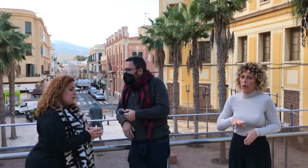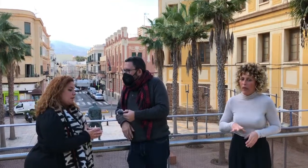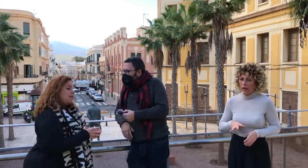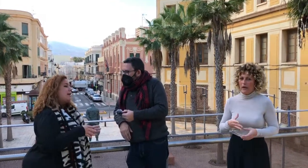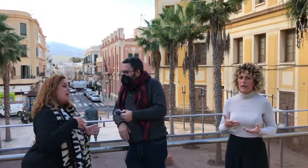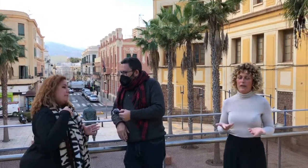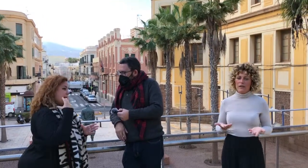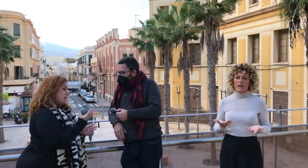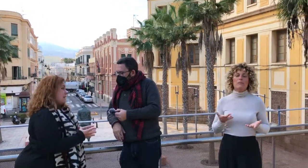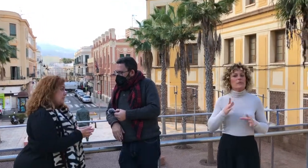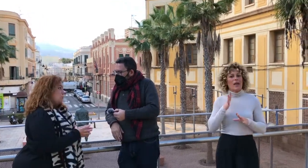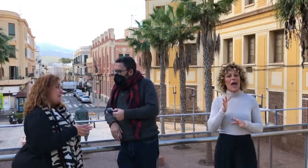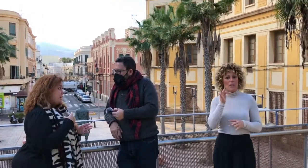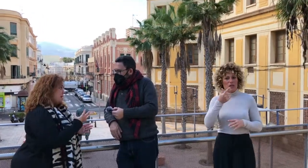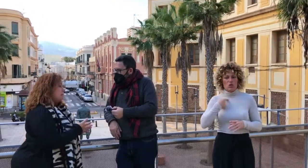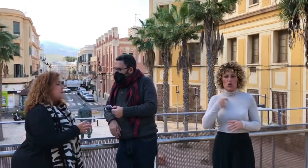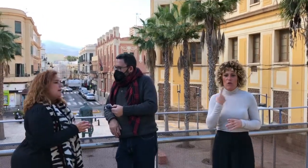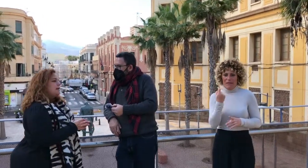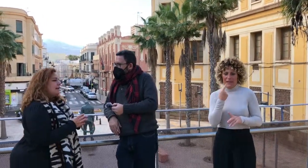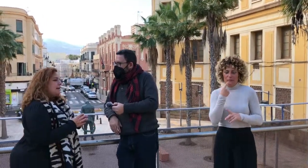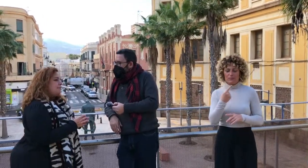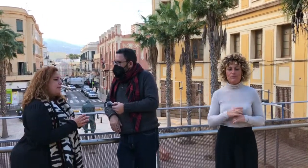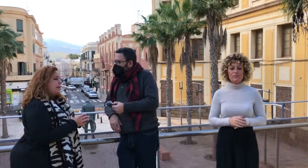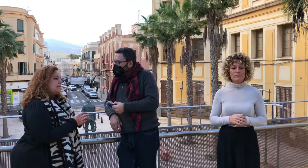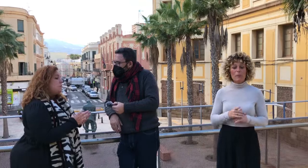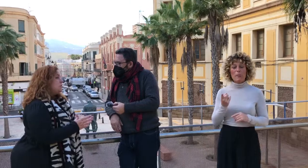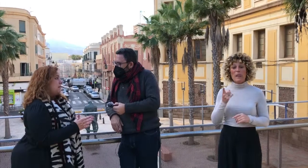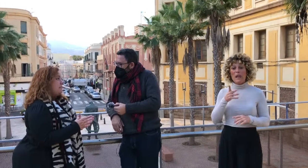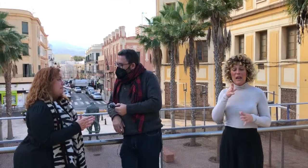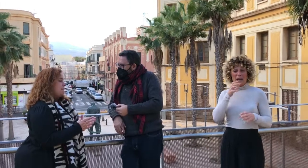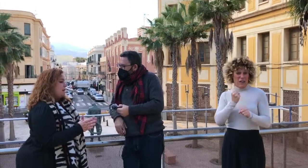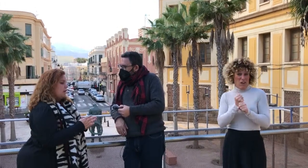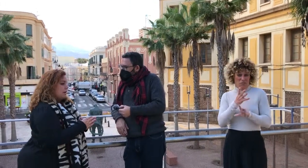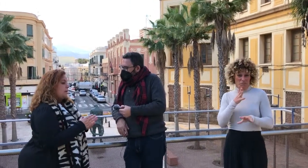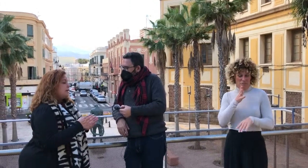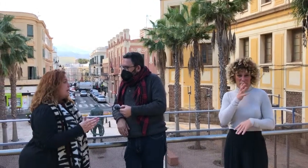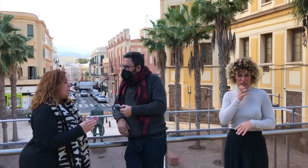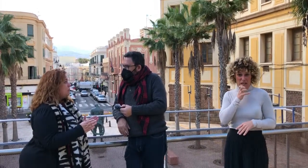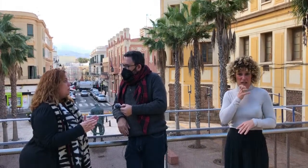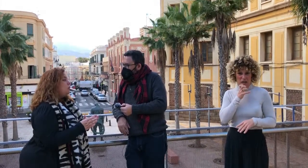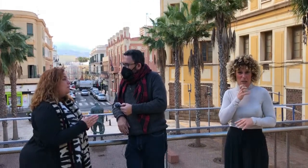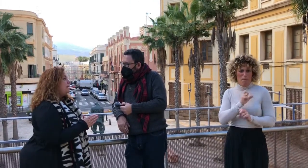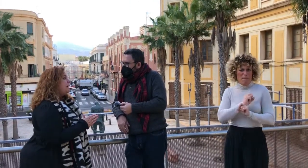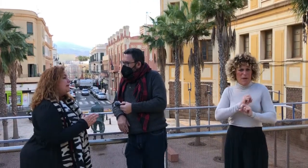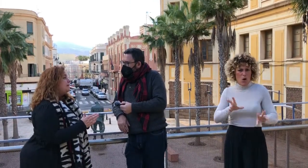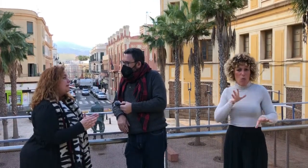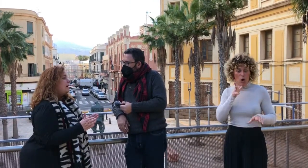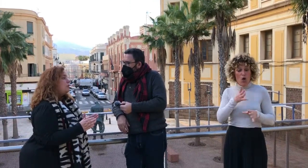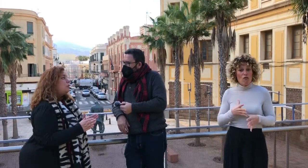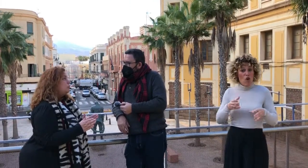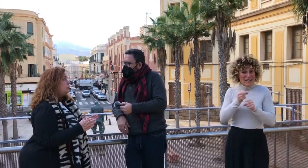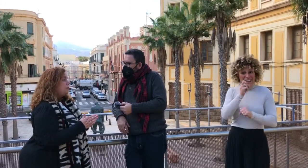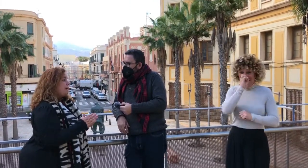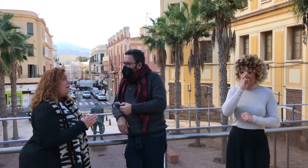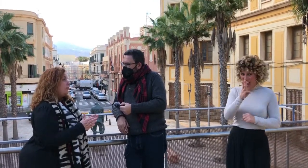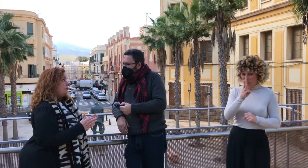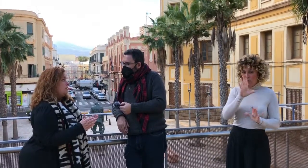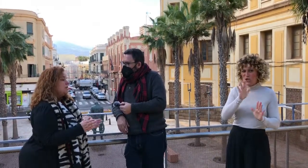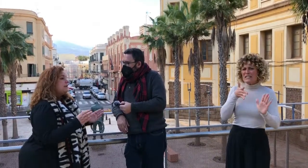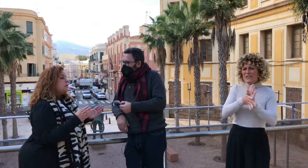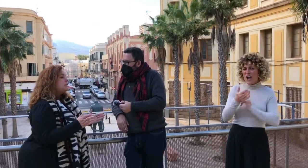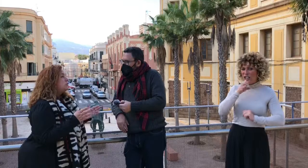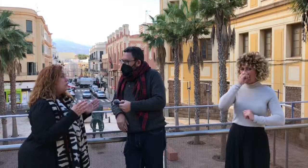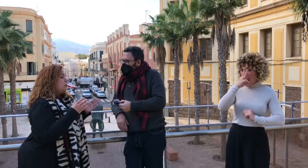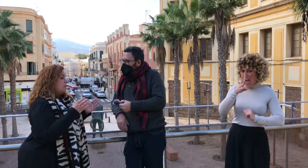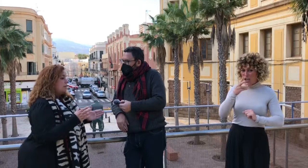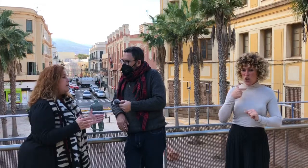tengo que decir que la precariedad todavía está más, porque esa bolsa, aunque dura 3 años, no implica que estás 3 años justo trabajando.